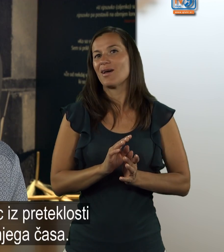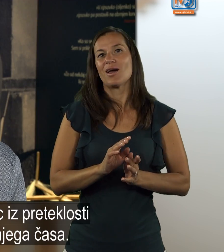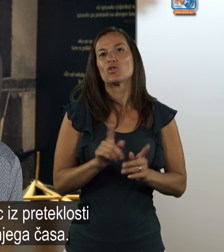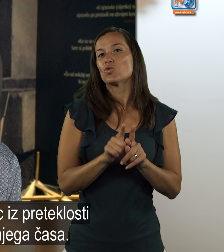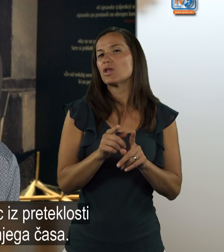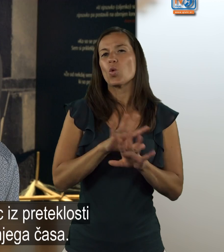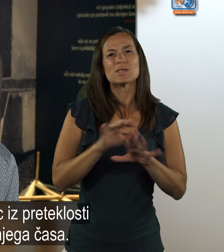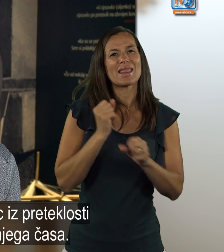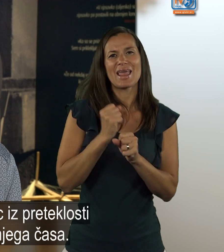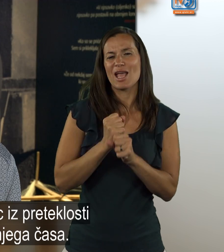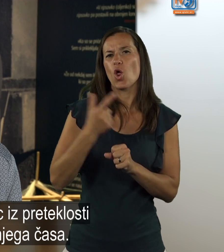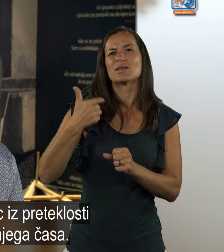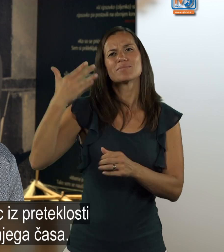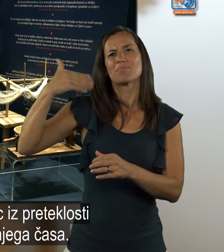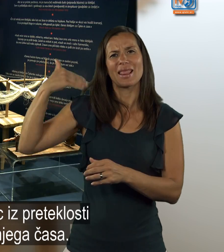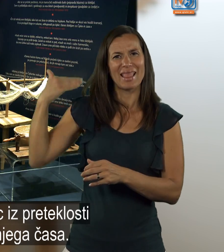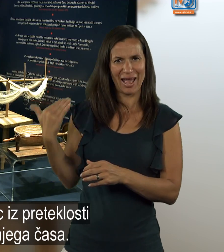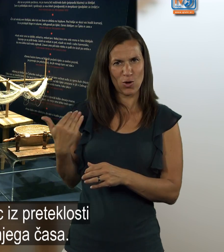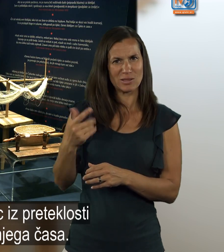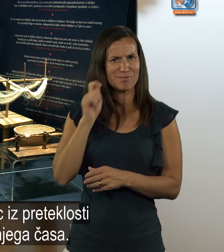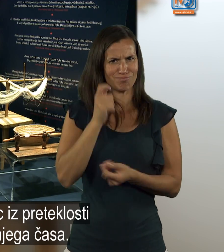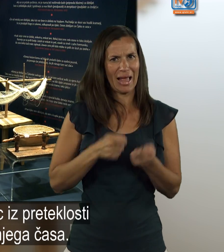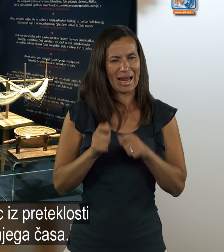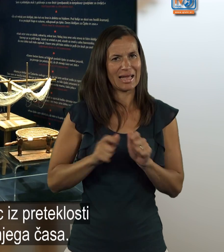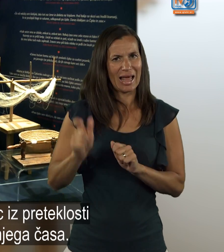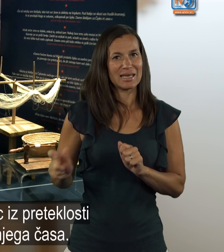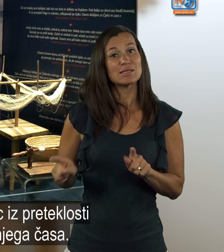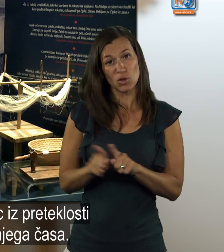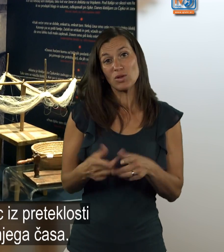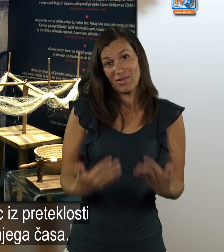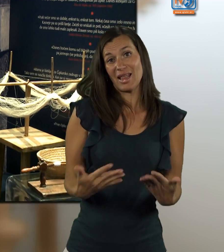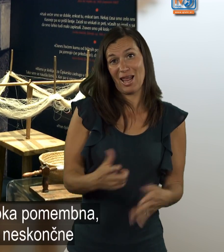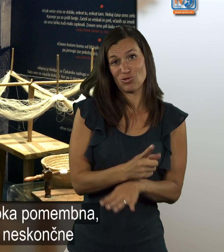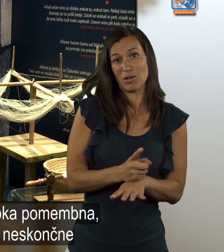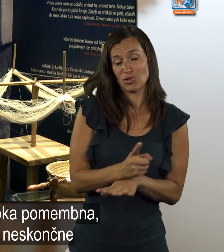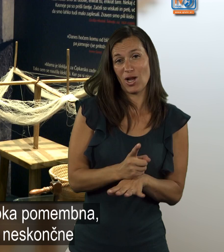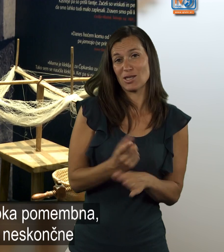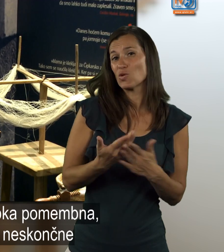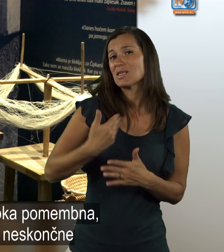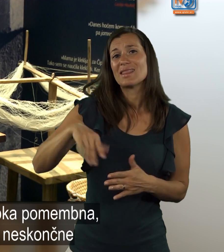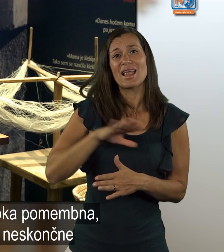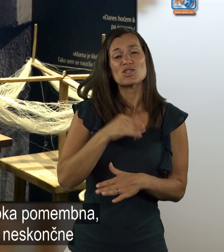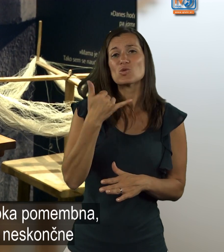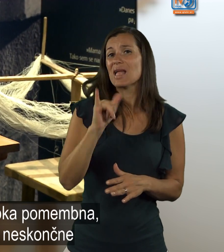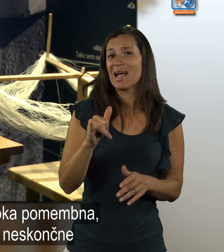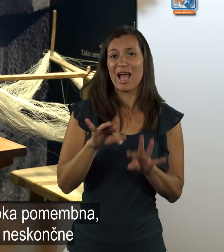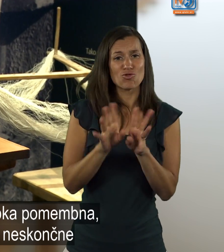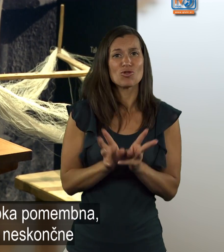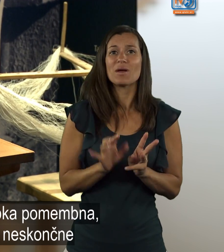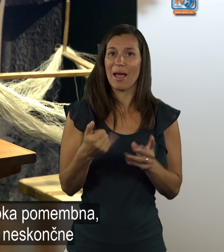delo klekljaric iz preteklosti, pa tudi v današnjem času. Za nas je vsaka